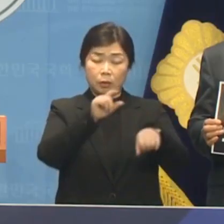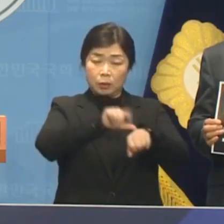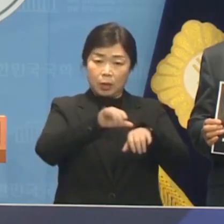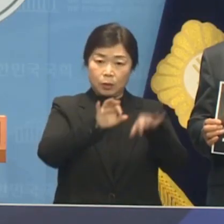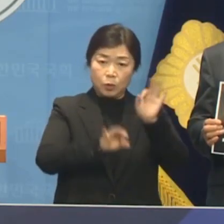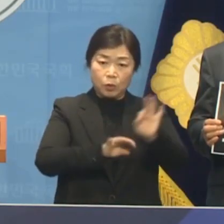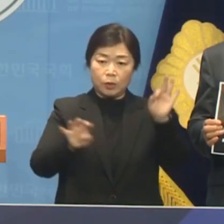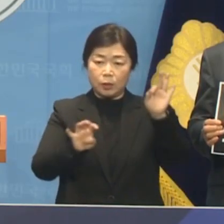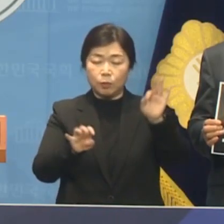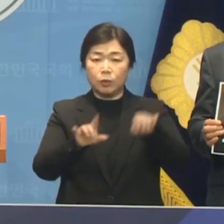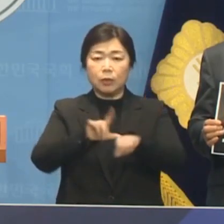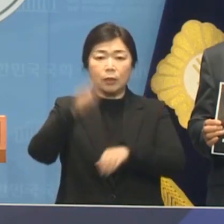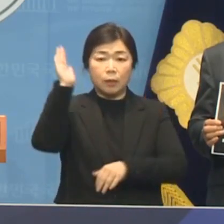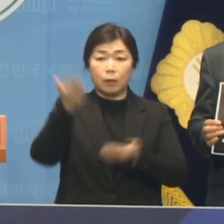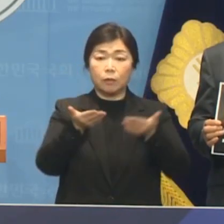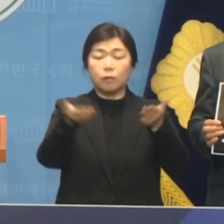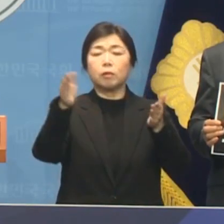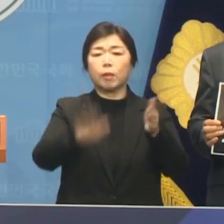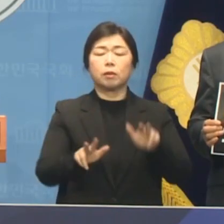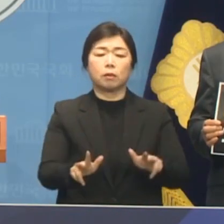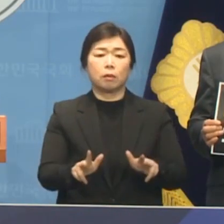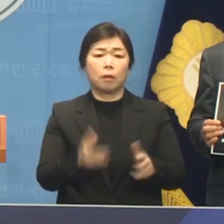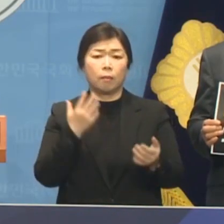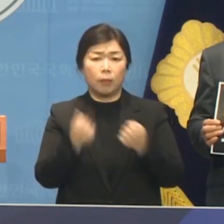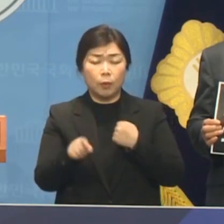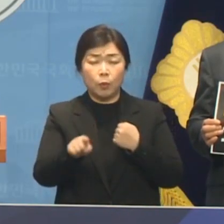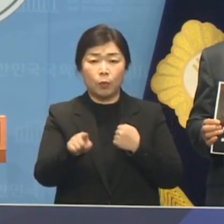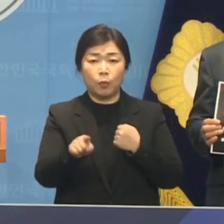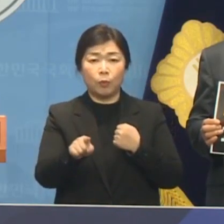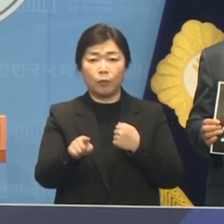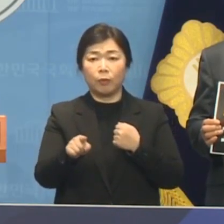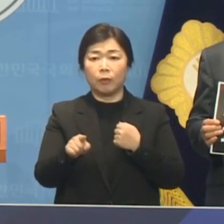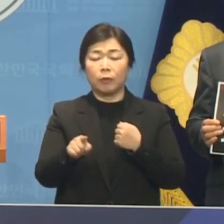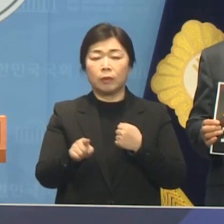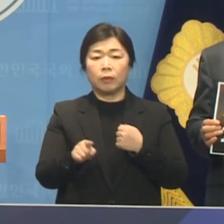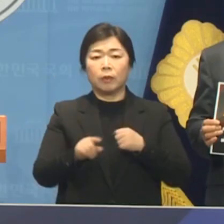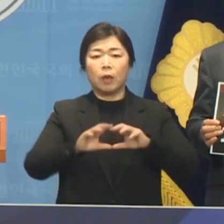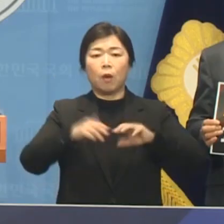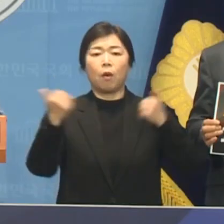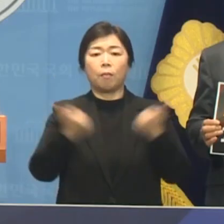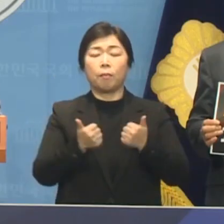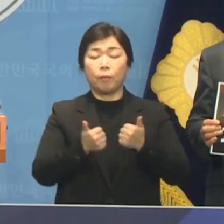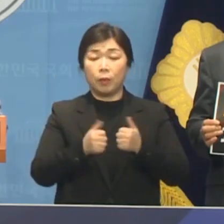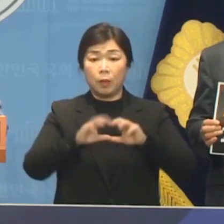이곳에서 기자회견을 했습니다만 지금 곧바로 헌재